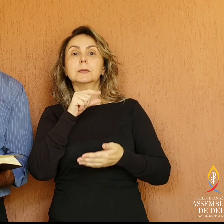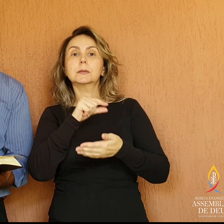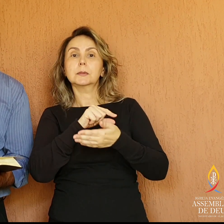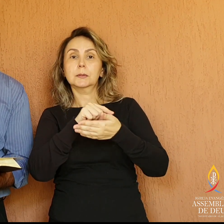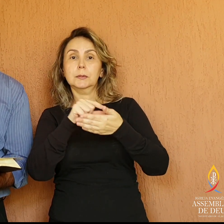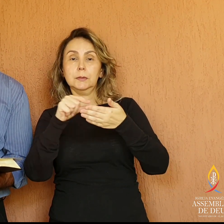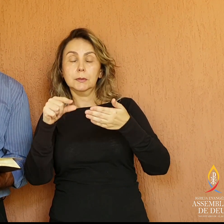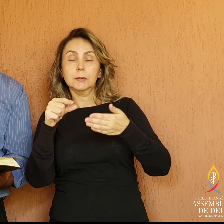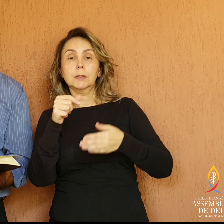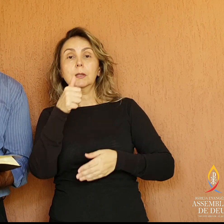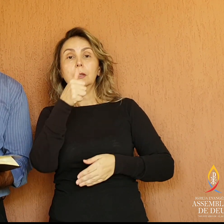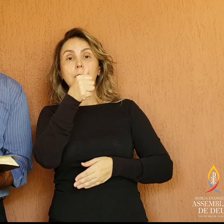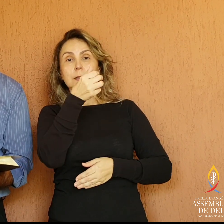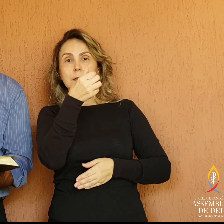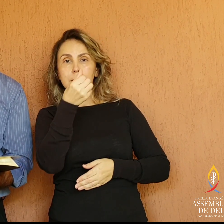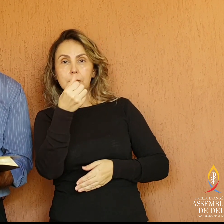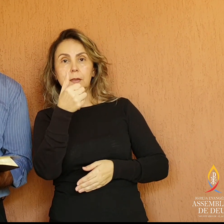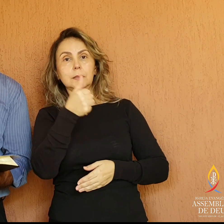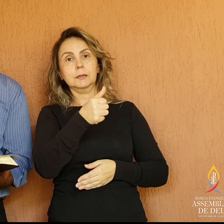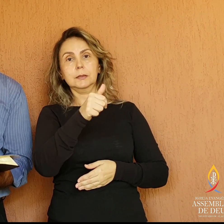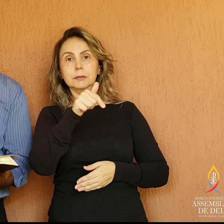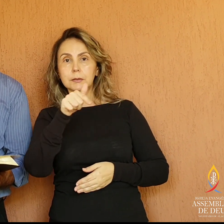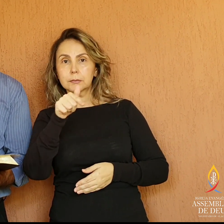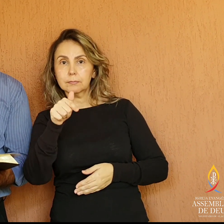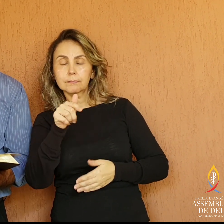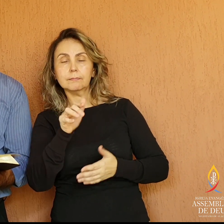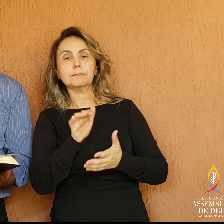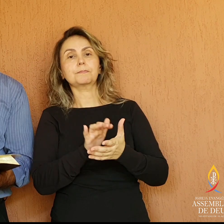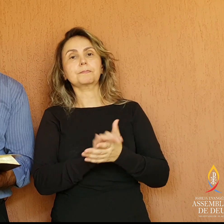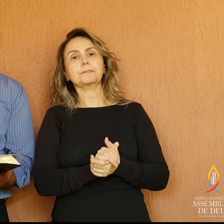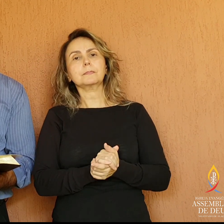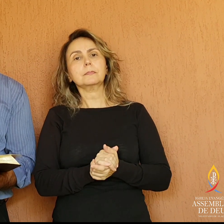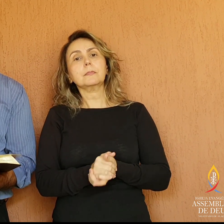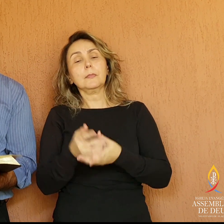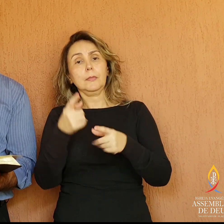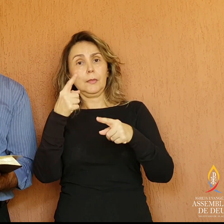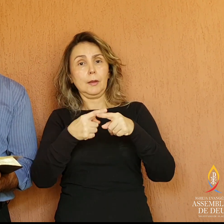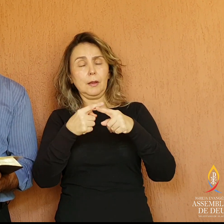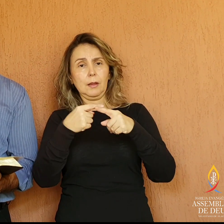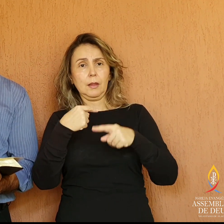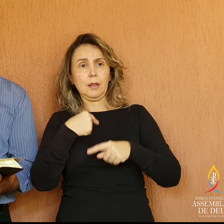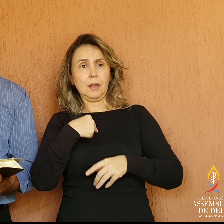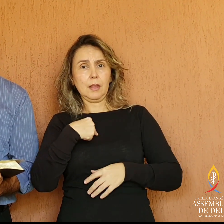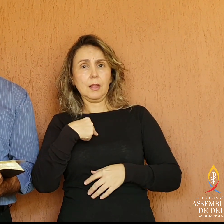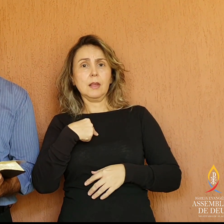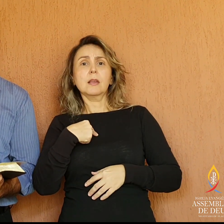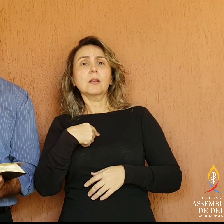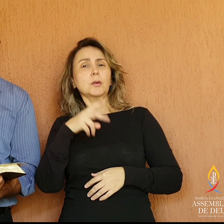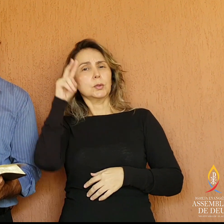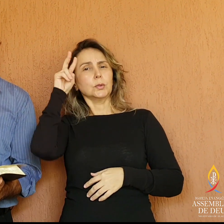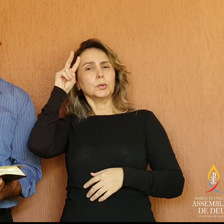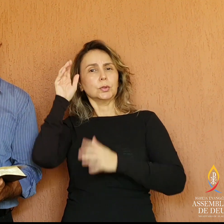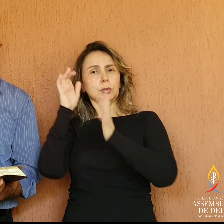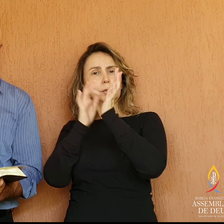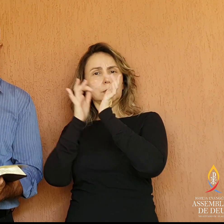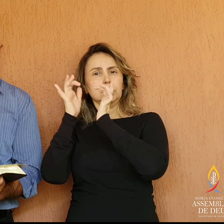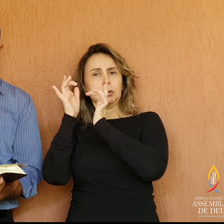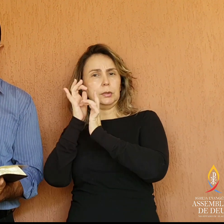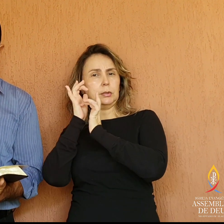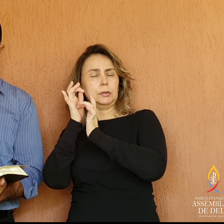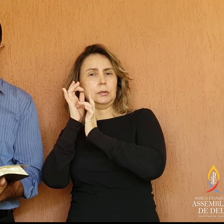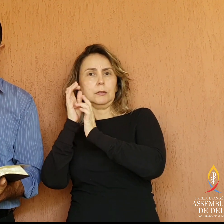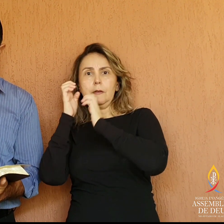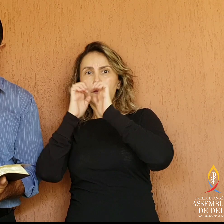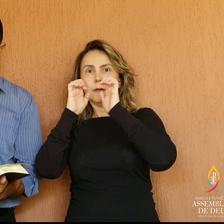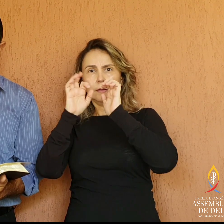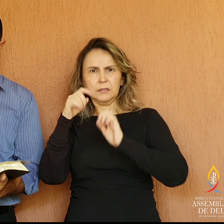versículos 16 e 17. Porque não me envergonho do evangelho de Cristo, pois